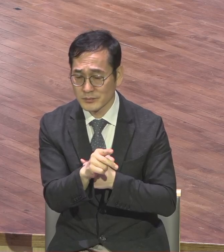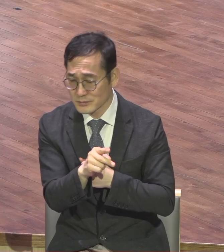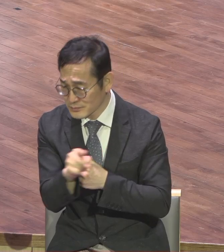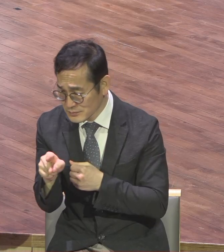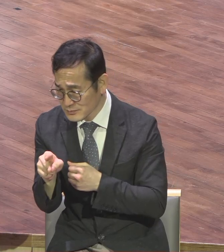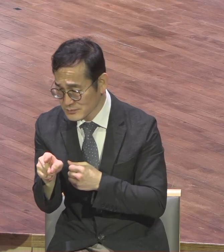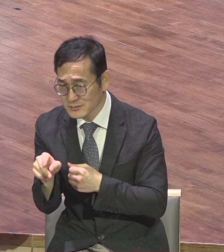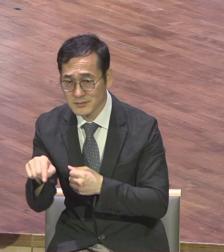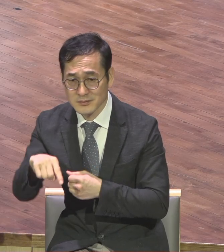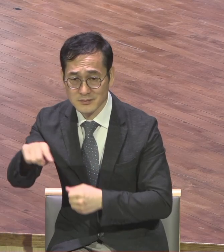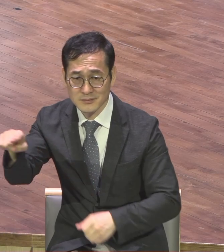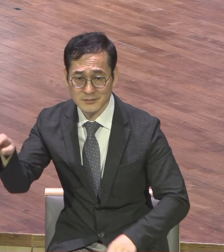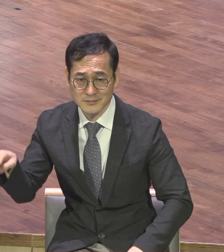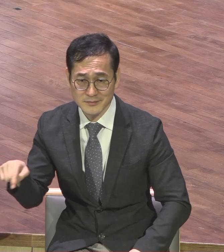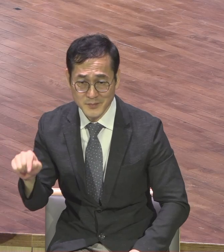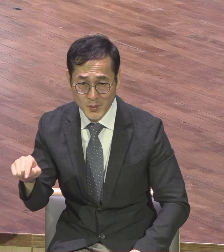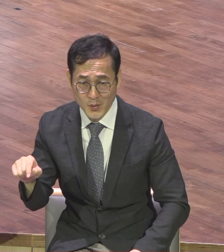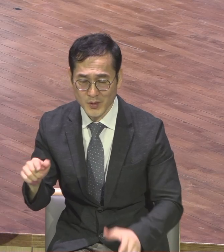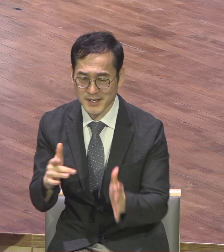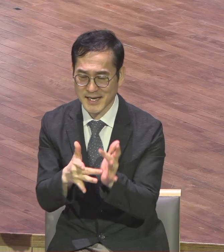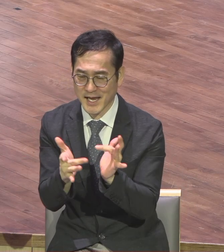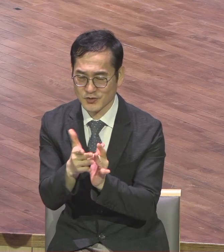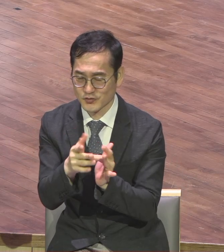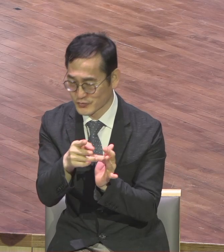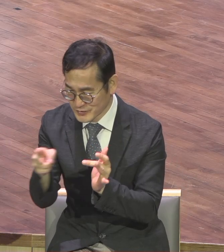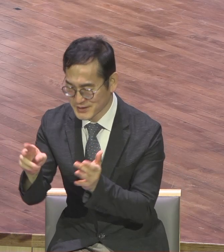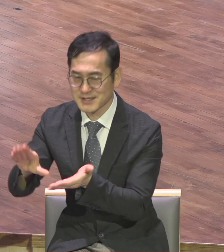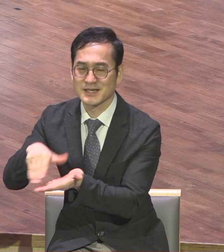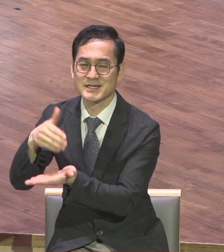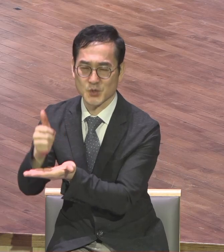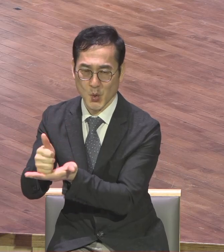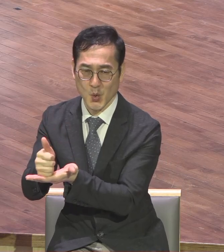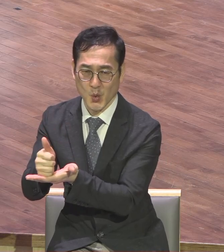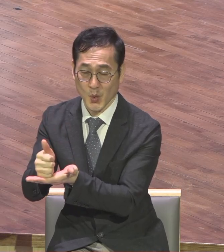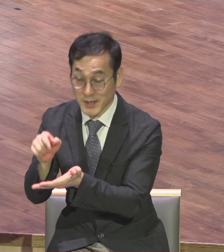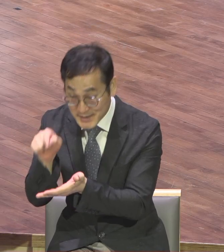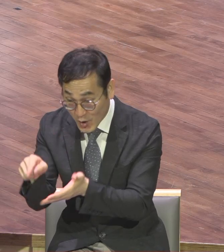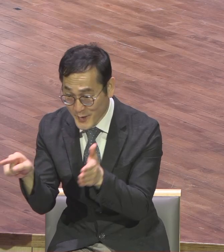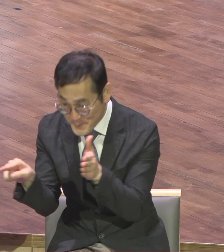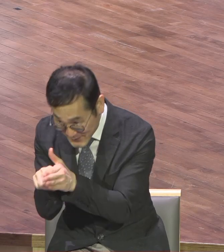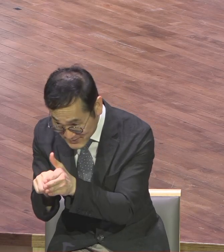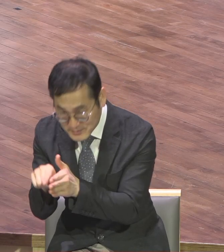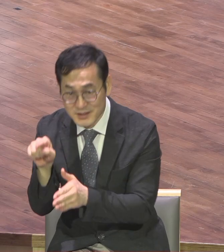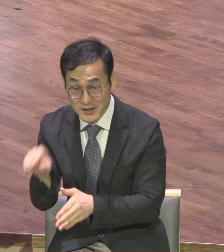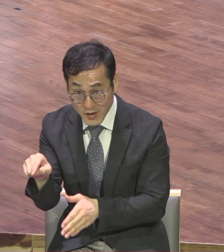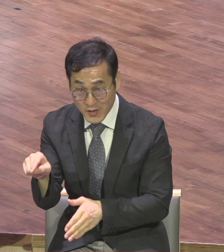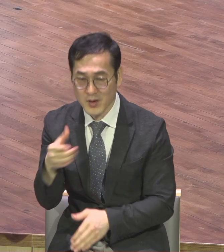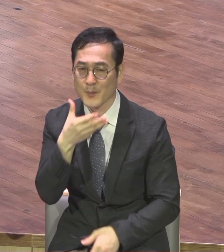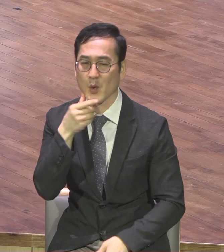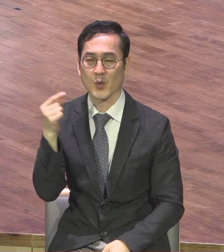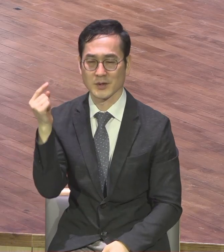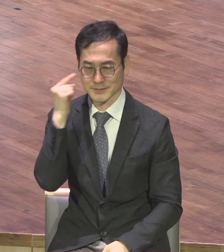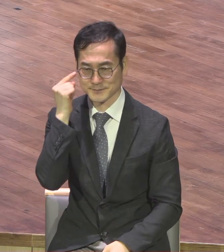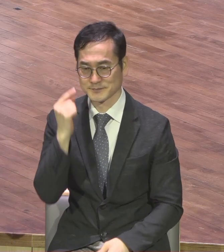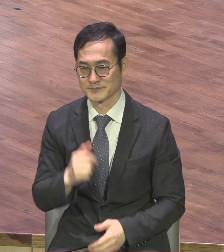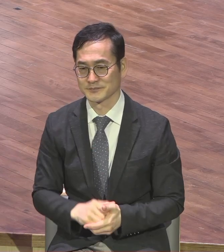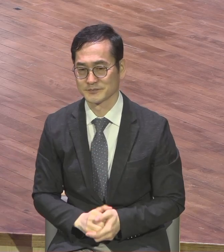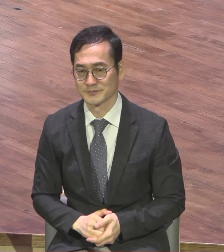한마디로 딱 말하면 예수님이 그리스도 사실을 말하고 있고 그걸 믿는 거예요. 그거 아니면